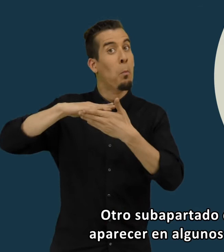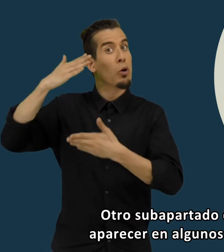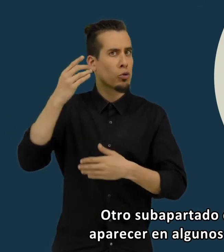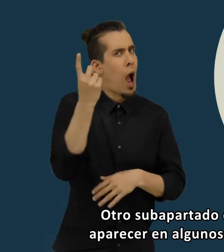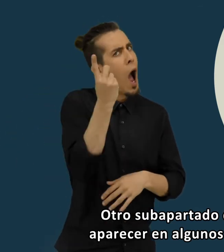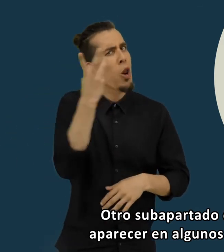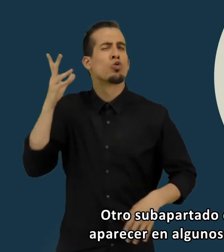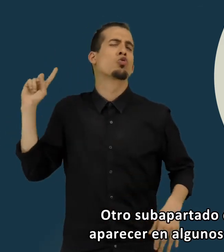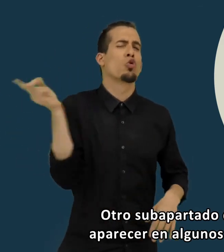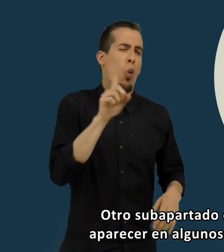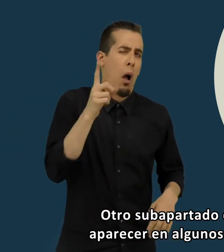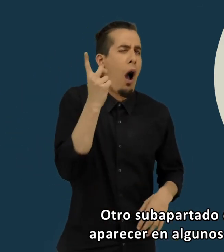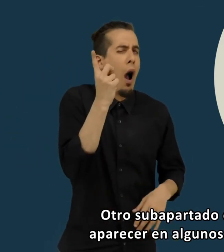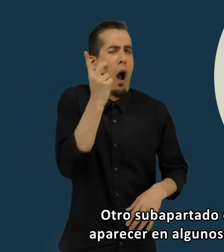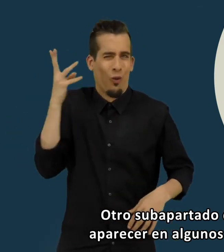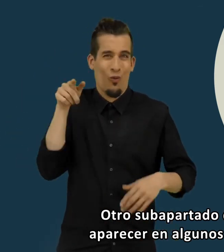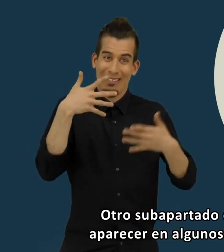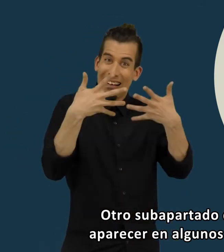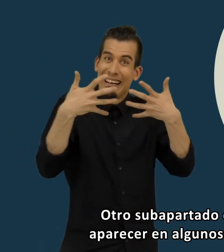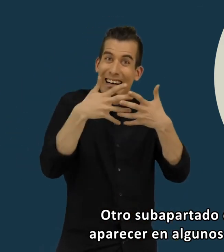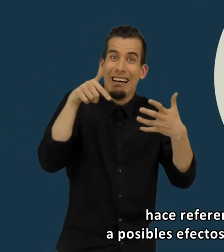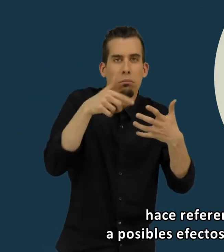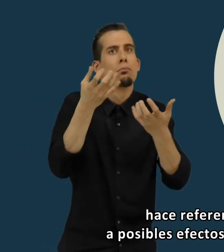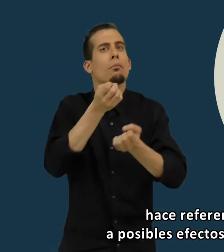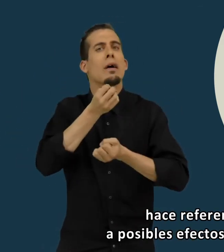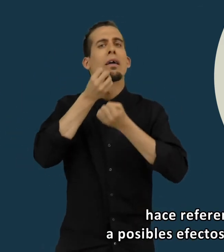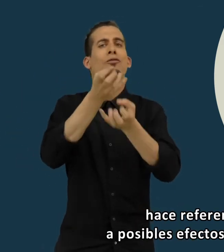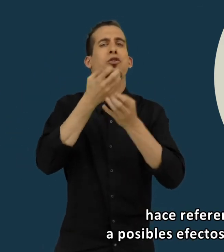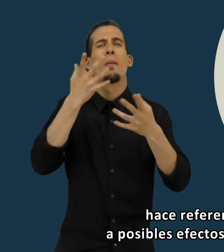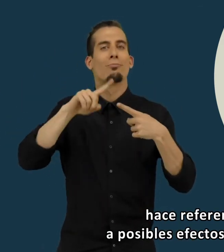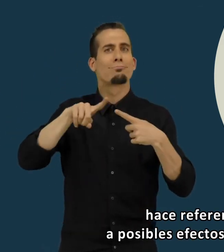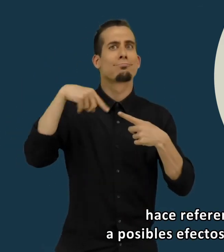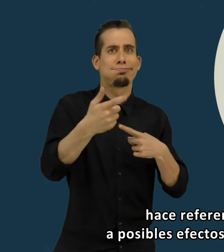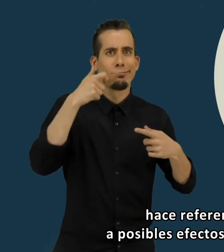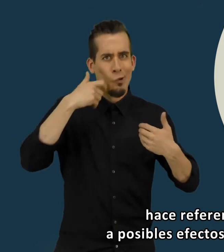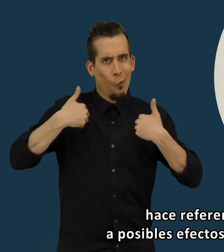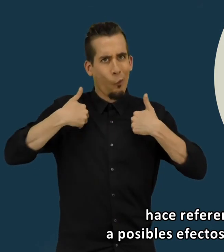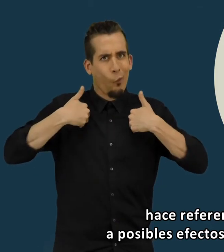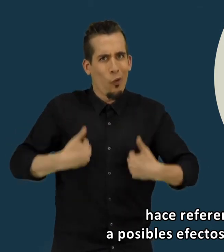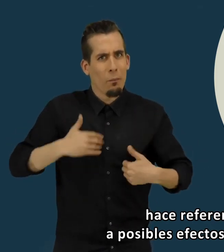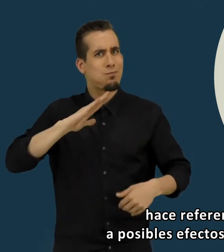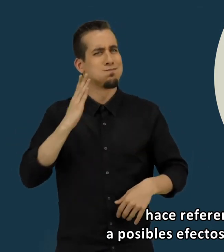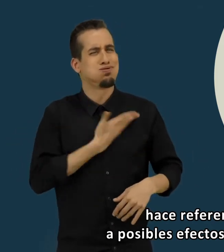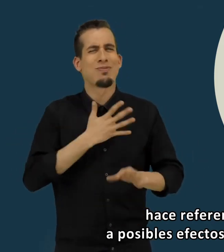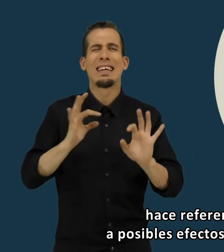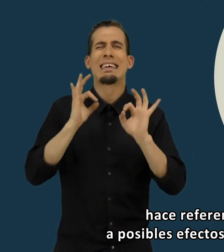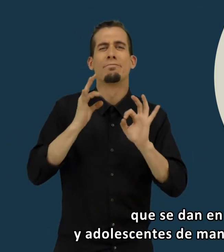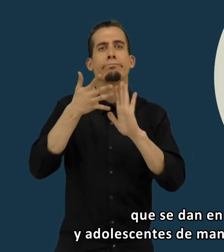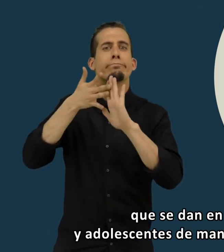Otro subapartado que puede aparecer en algunos prospectos hace referencia a posibles efectos adversos que se